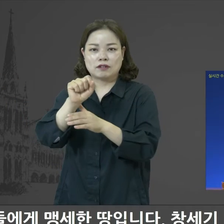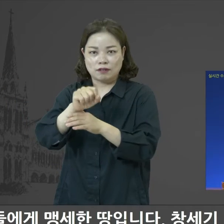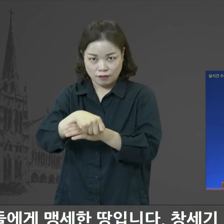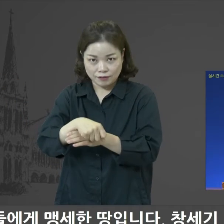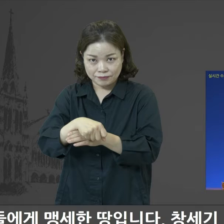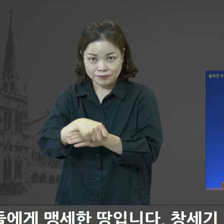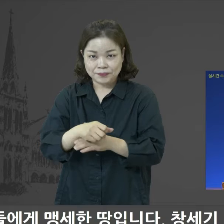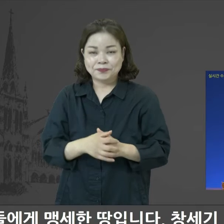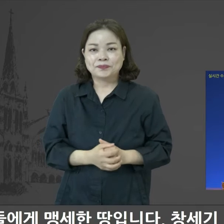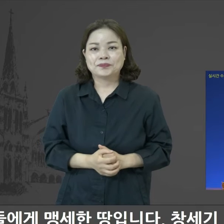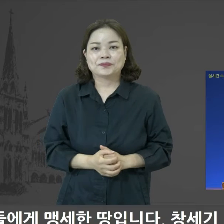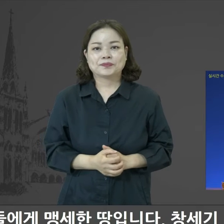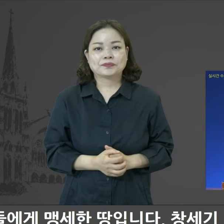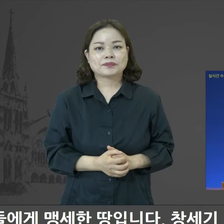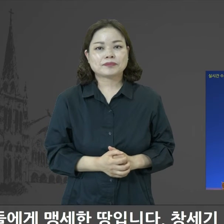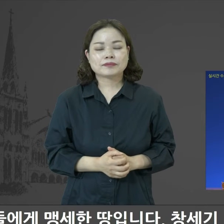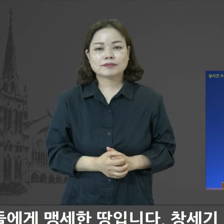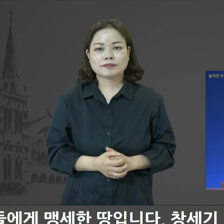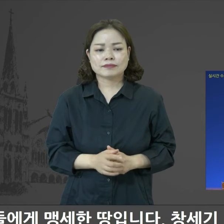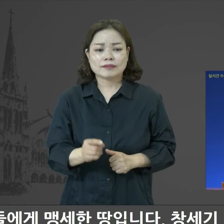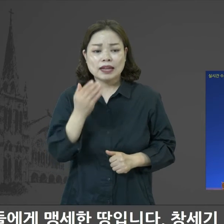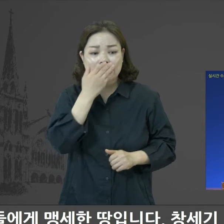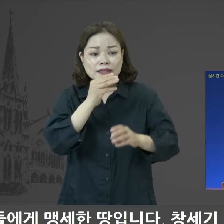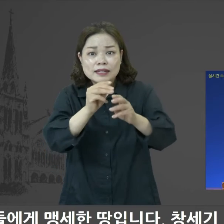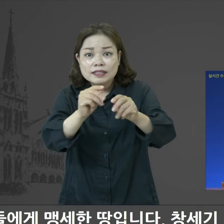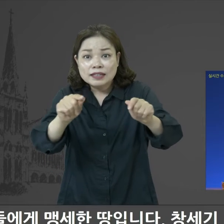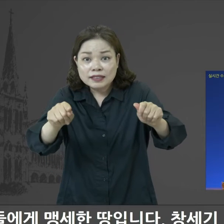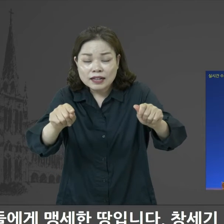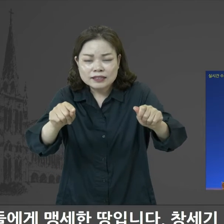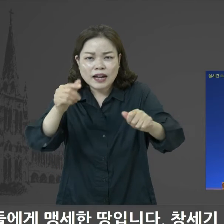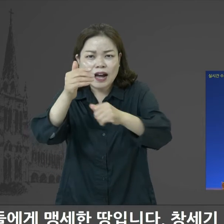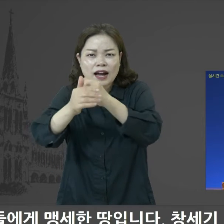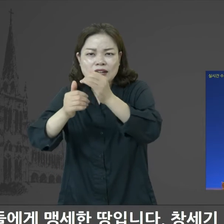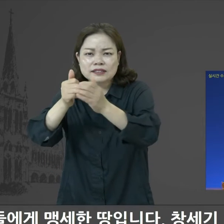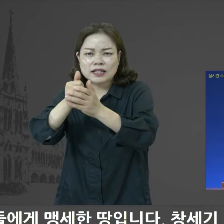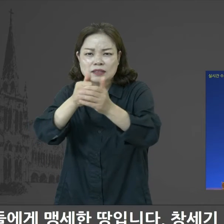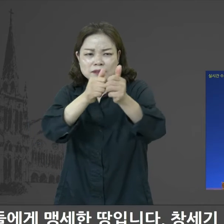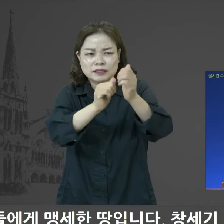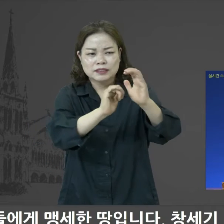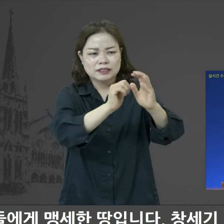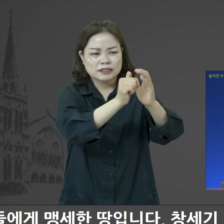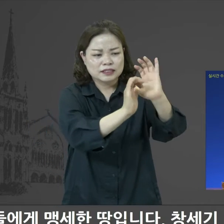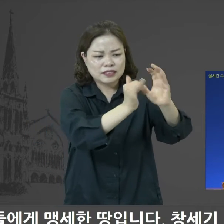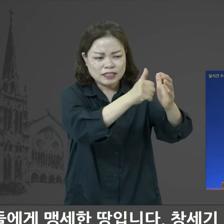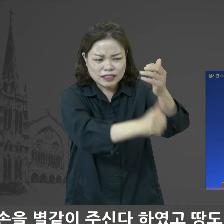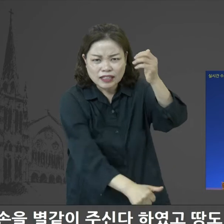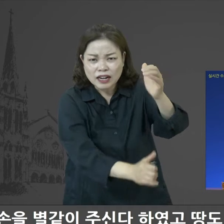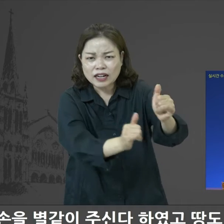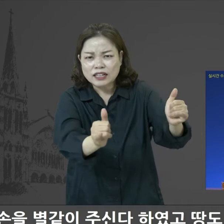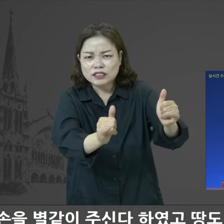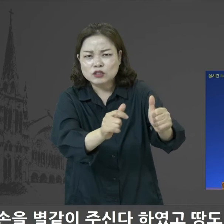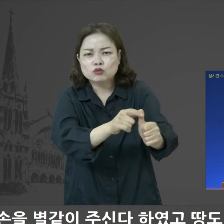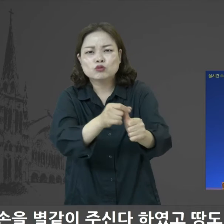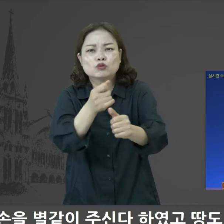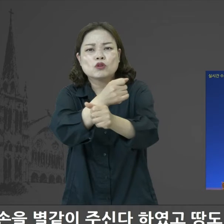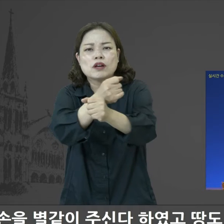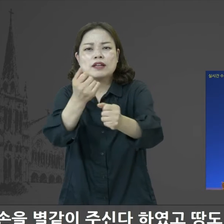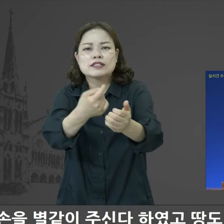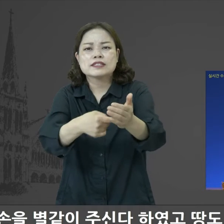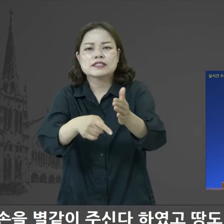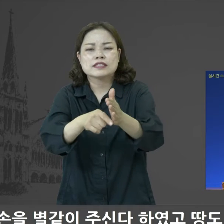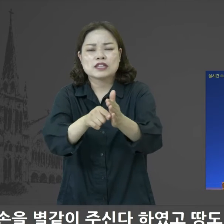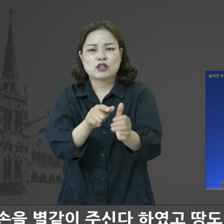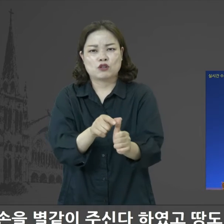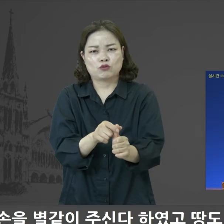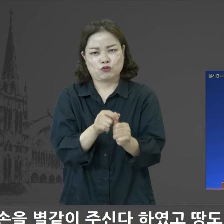주시겠다고 말씀하셨습니다. 곧 가나안 땅은 하나님께서 타락한 세상을 구원하시기 위해서 예비하신